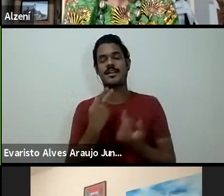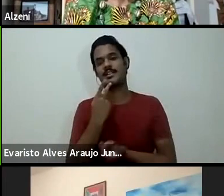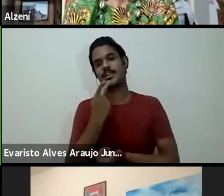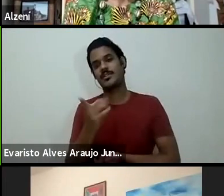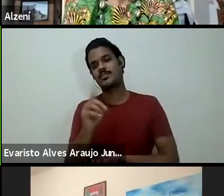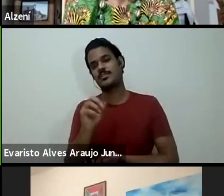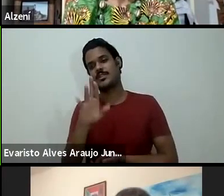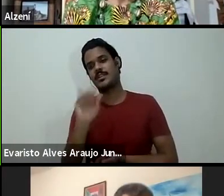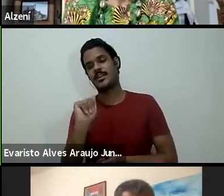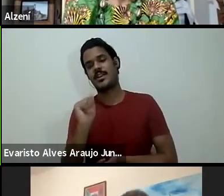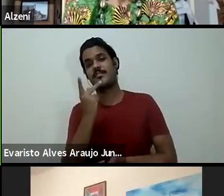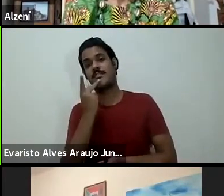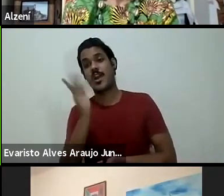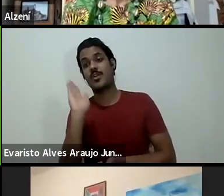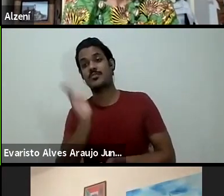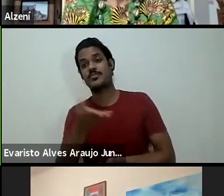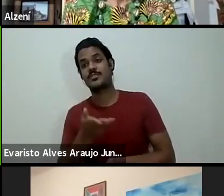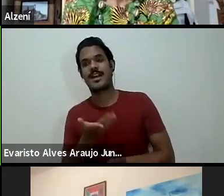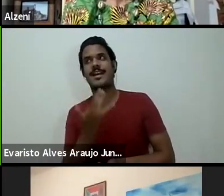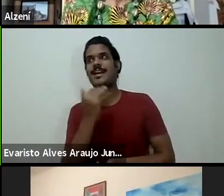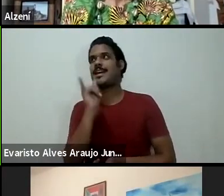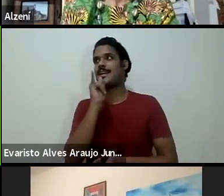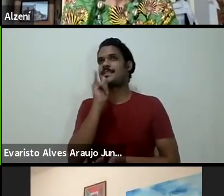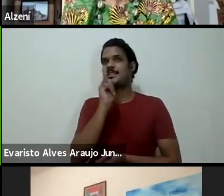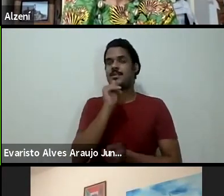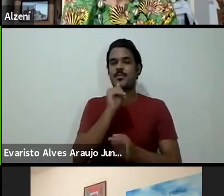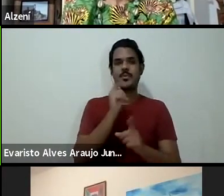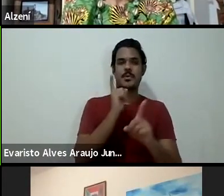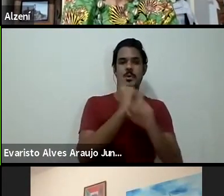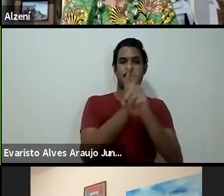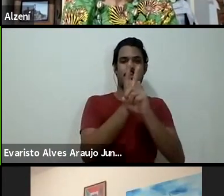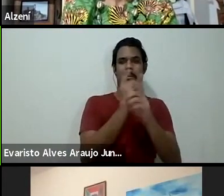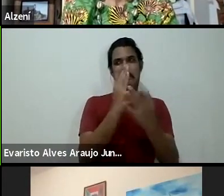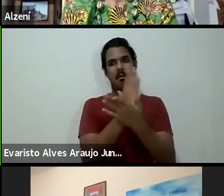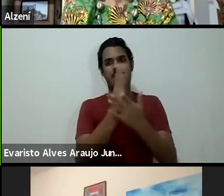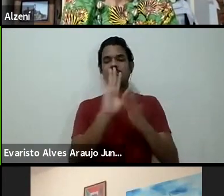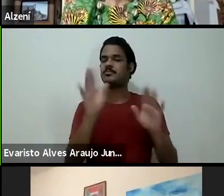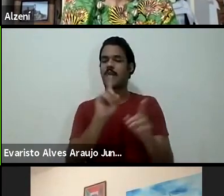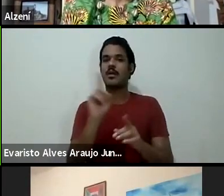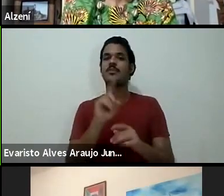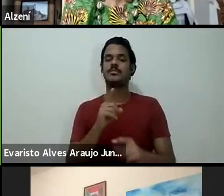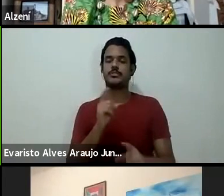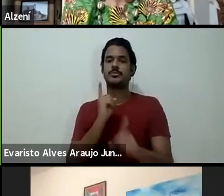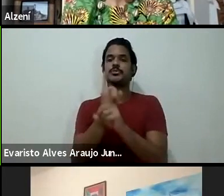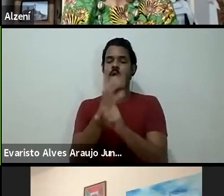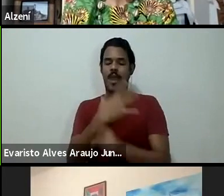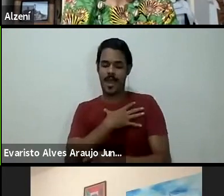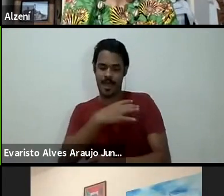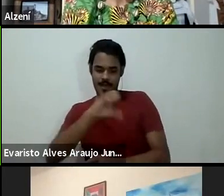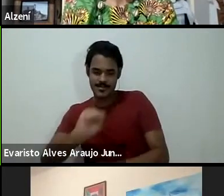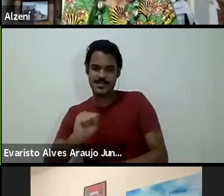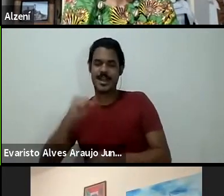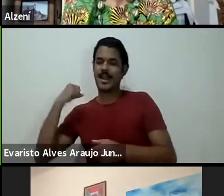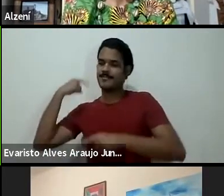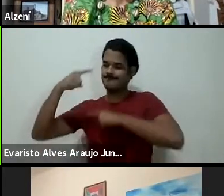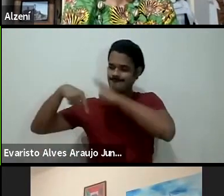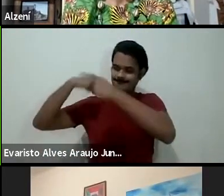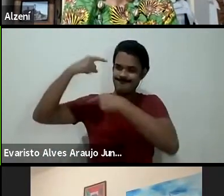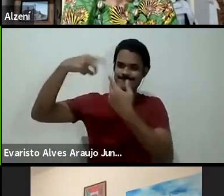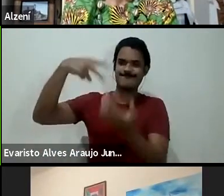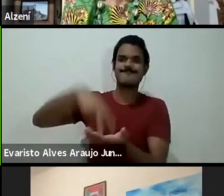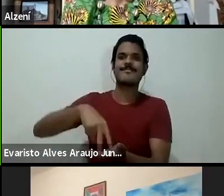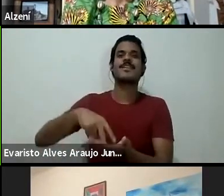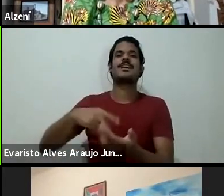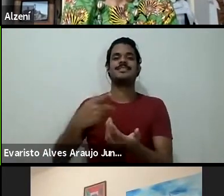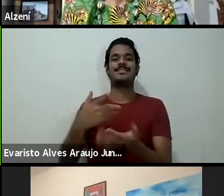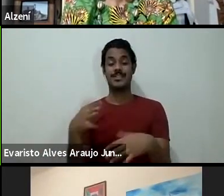e Pamela, né, não é coincidência, é axé, é ancestralidade. Então, quando nós colocamos tudo isso em primeiro lugar, a